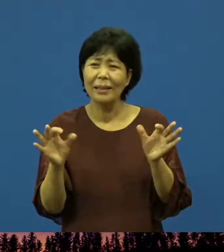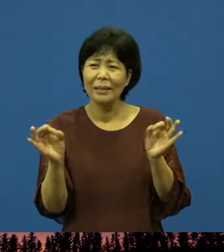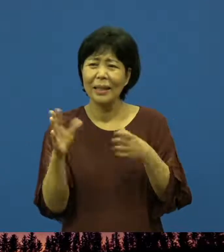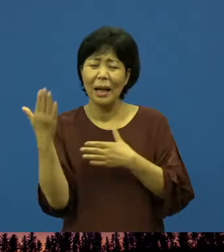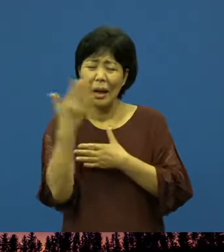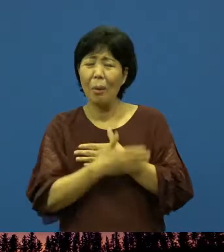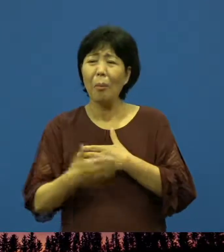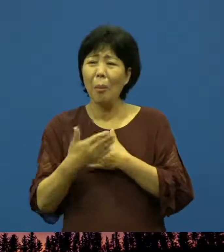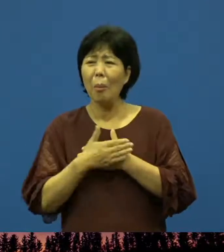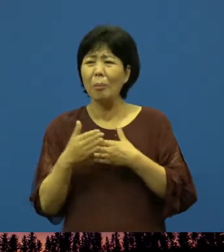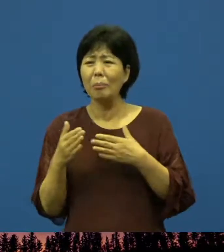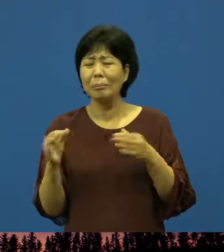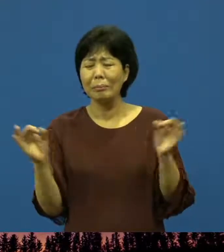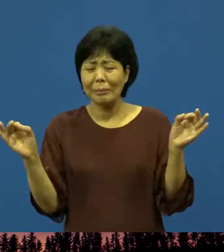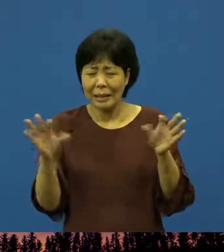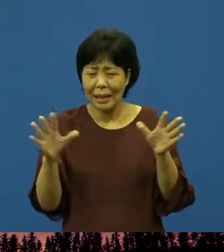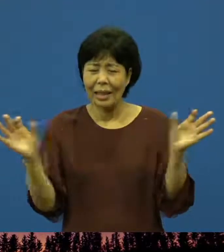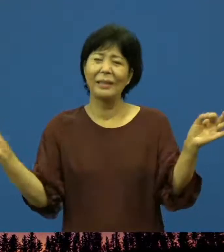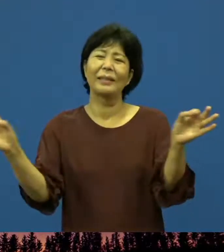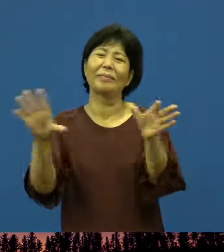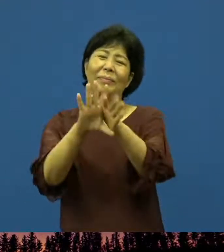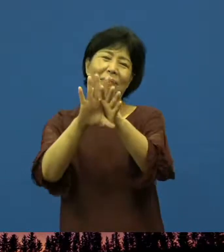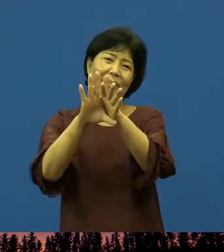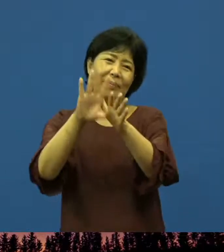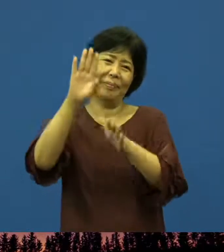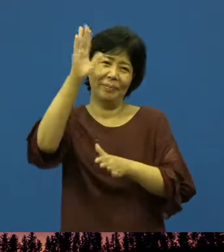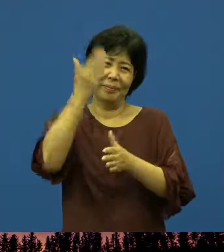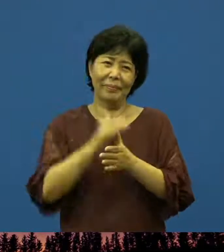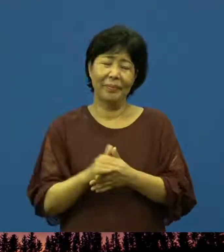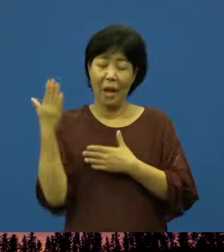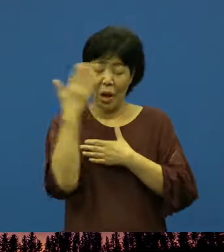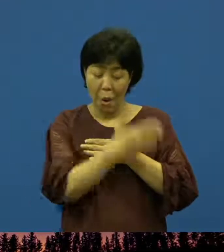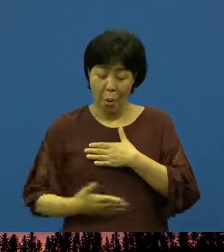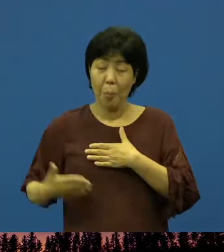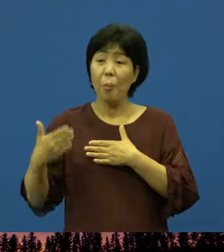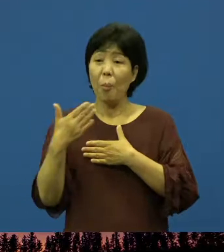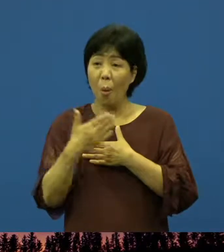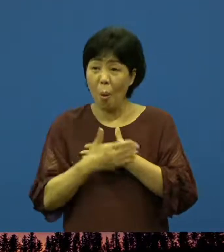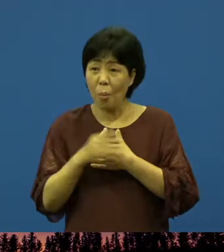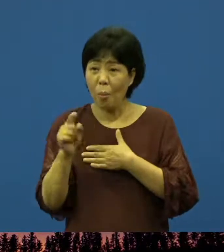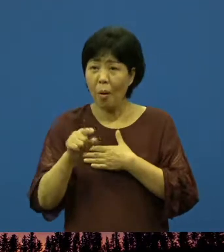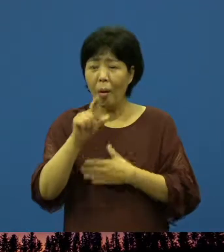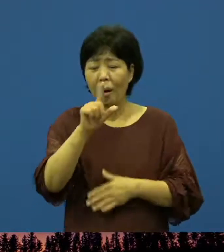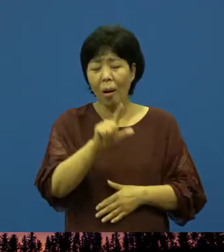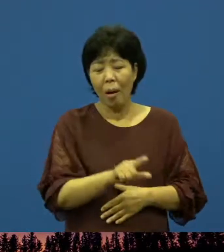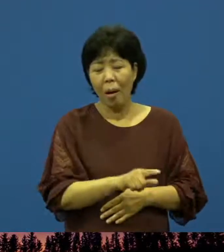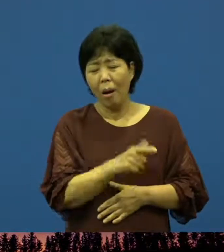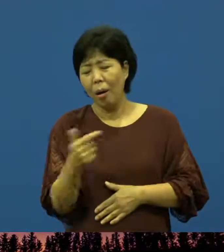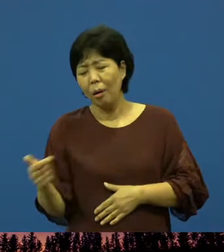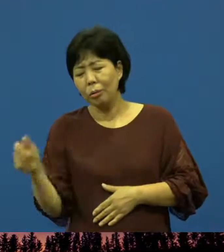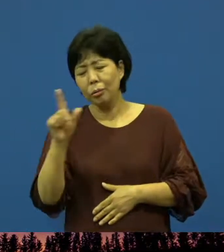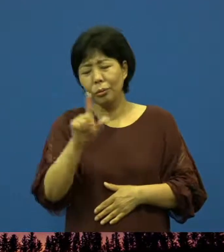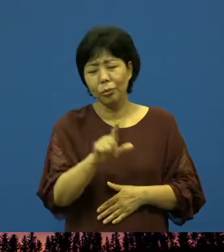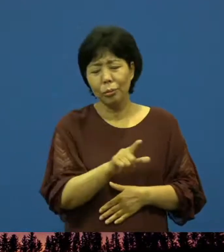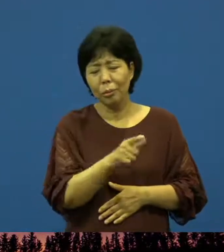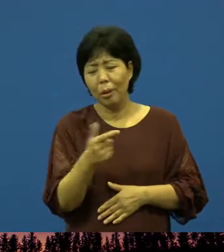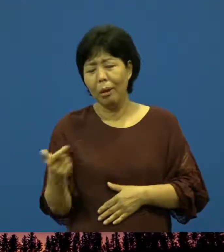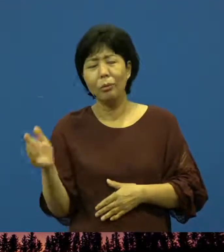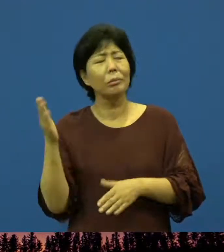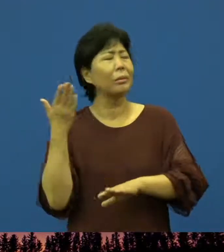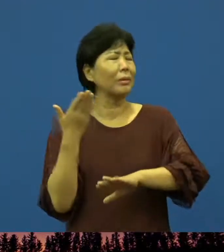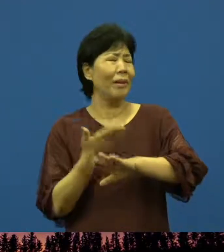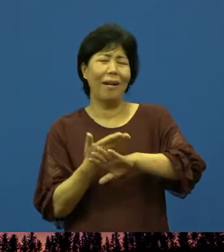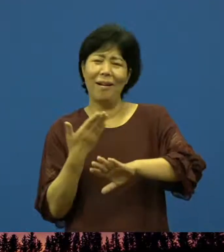바싹 부서져요. 여러분, 우리의 몸이라고 하는 것은 여러분 하루만 지나도 그냥 다릅니다. 어제 몸과 오늘의 몸이 다른